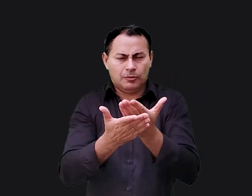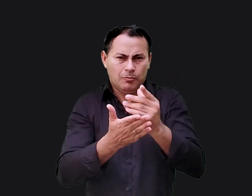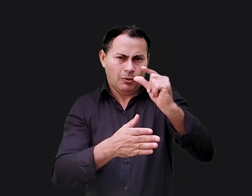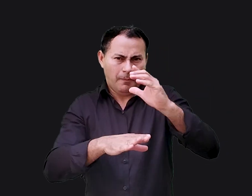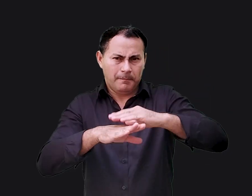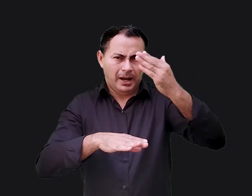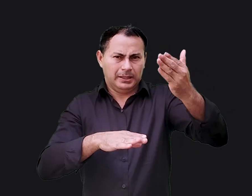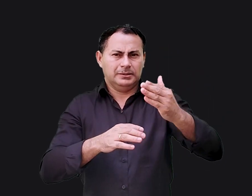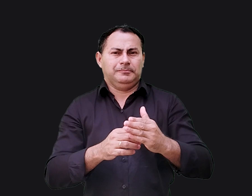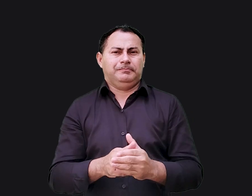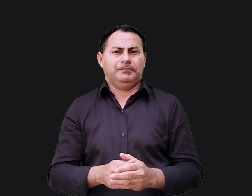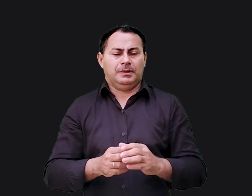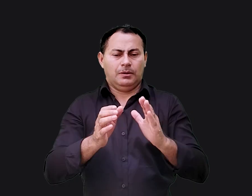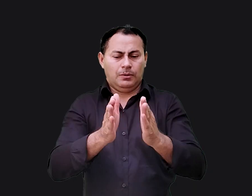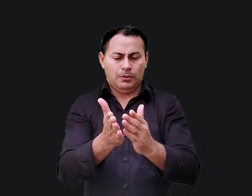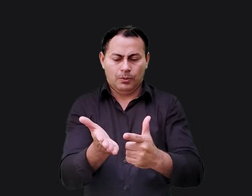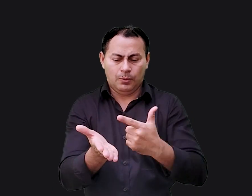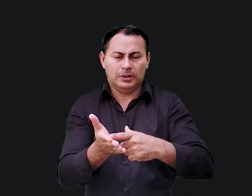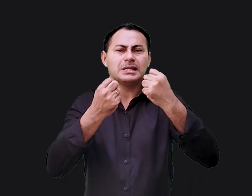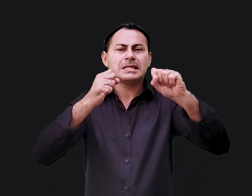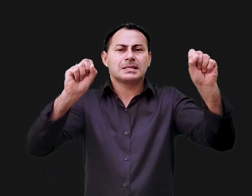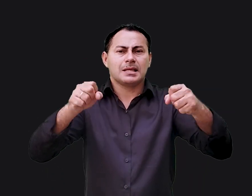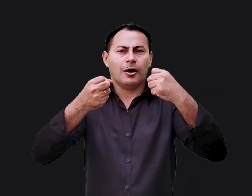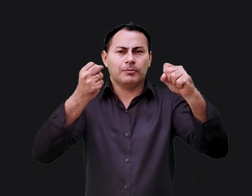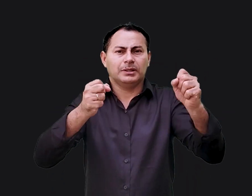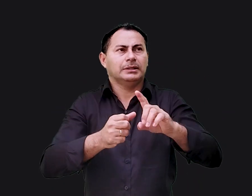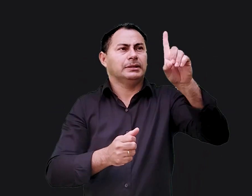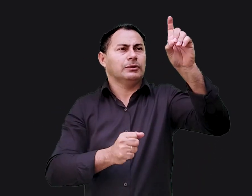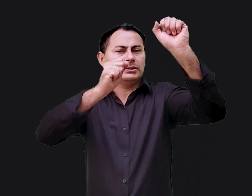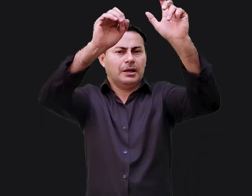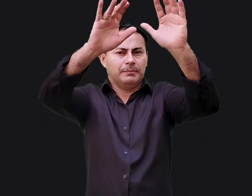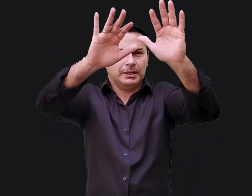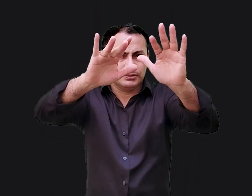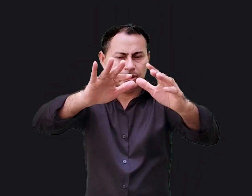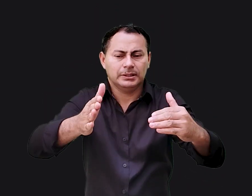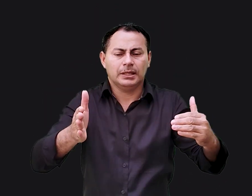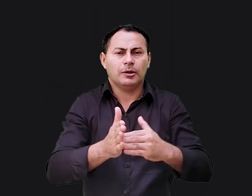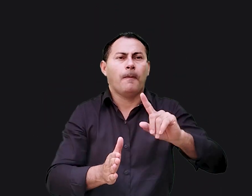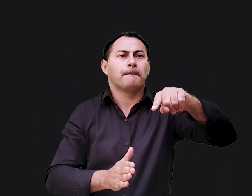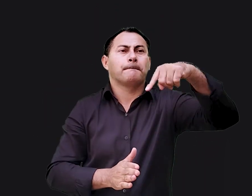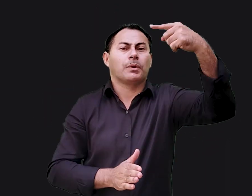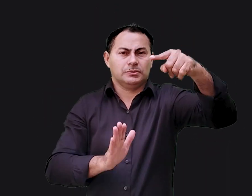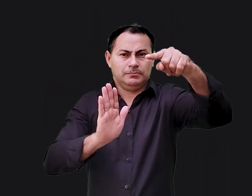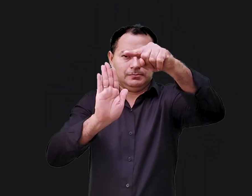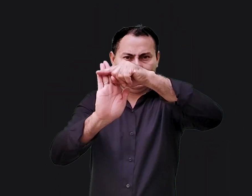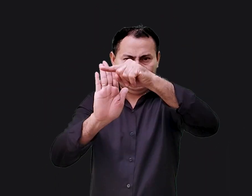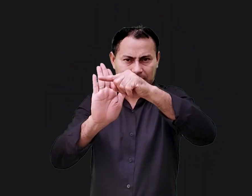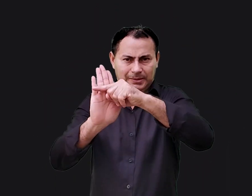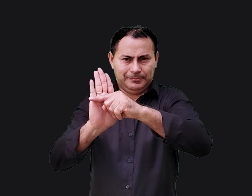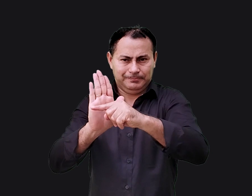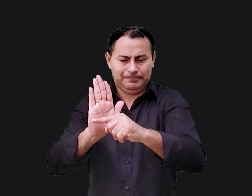vamos estudar um pouco mais sobre o livro de Salmos. Deus lhe abençoe e até o próximo programa.